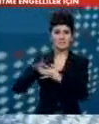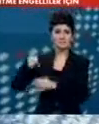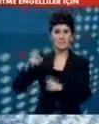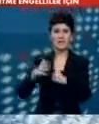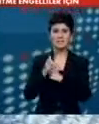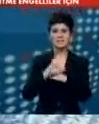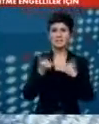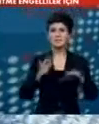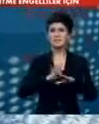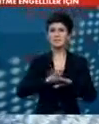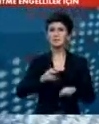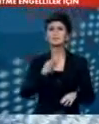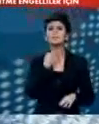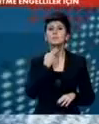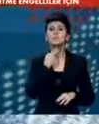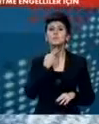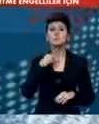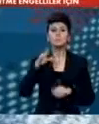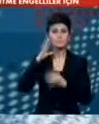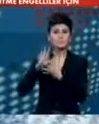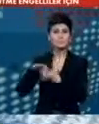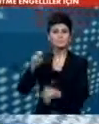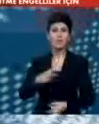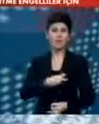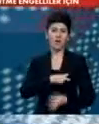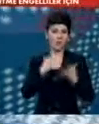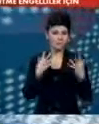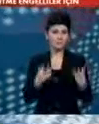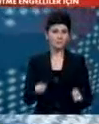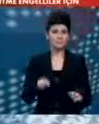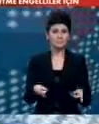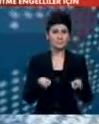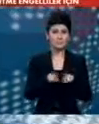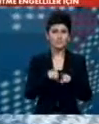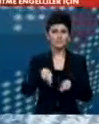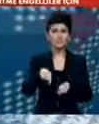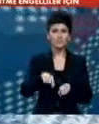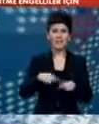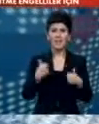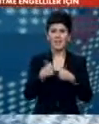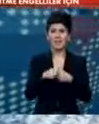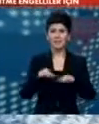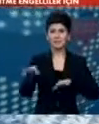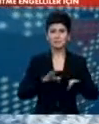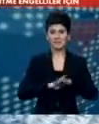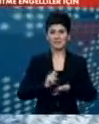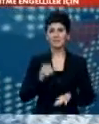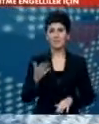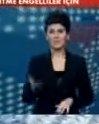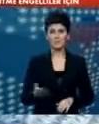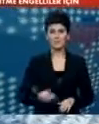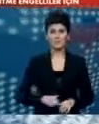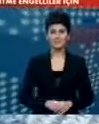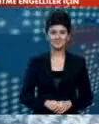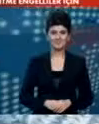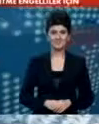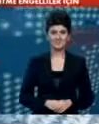Antaç, Antalya'da tatil yaparken Rus Olesya'ya aşık oldu. Çift şimdilik evlilik planları yapıyor.